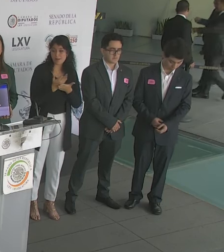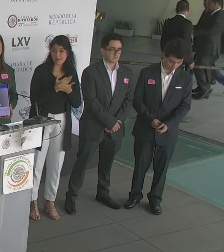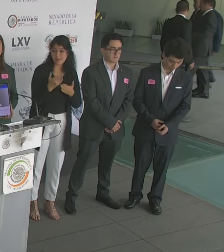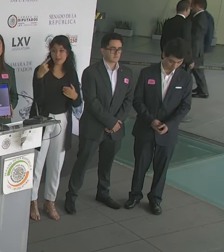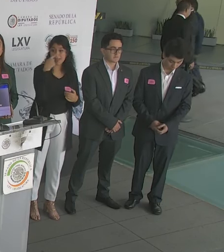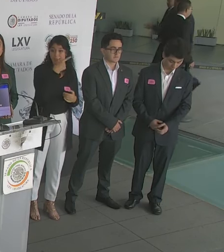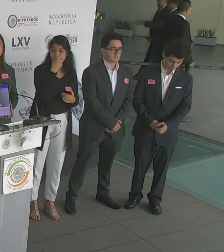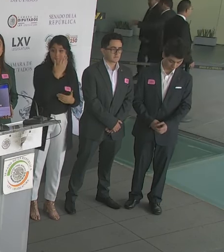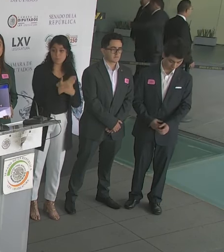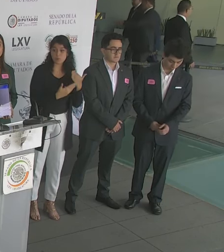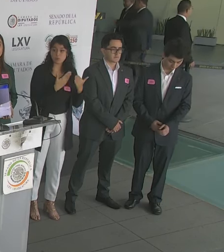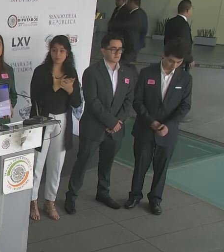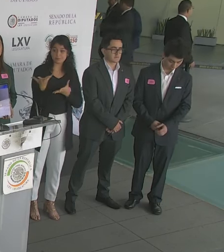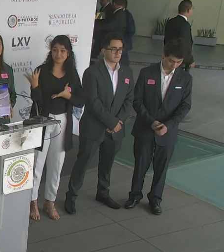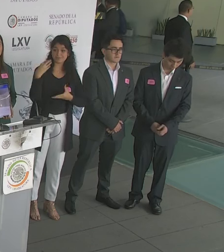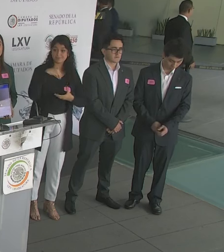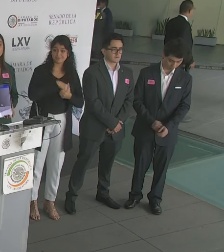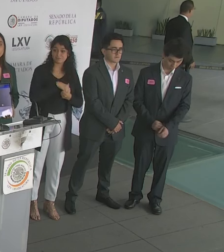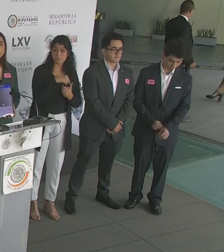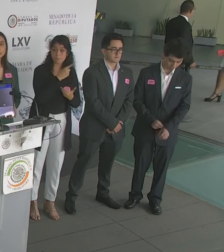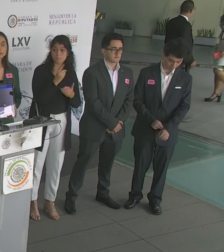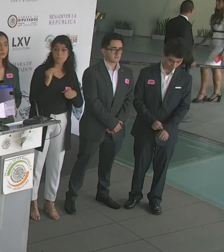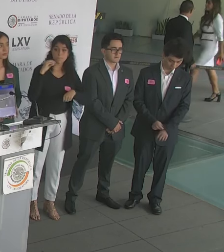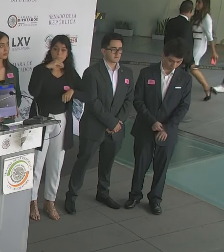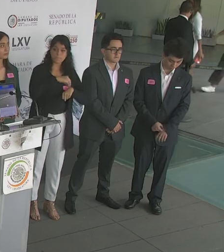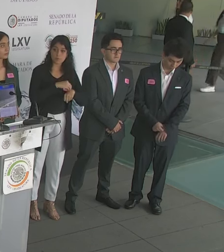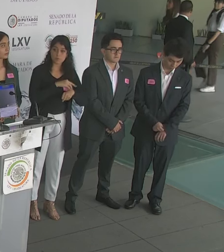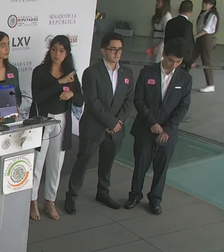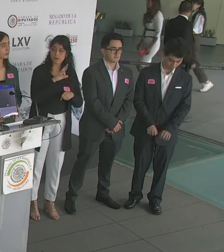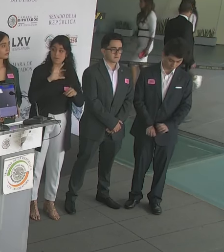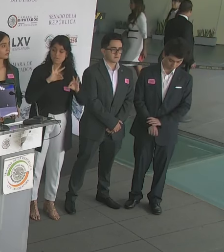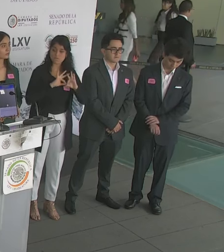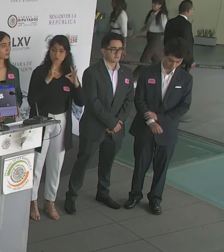para que sea gradual la implementación de la Reforma